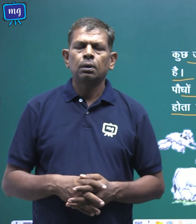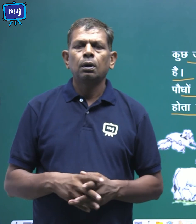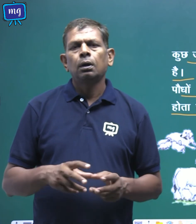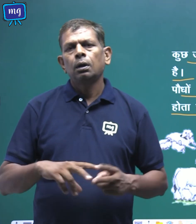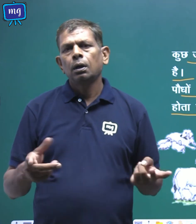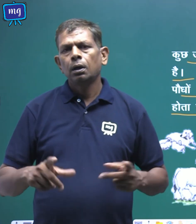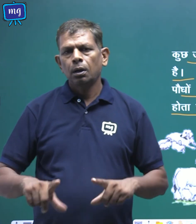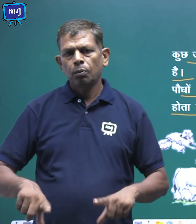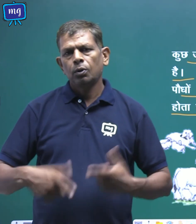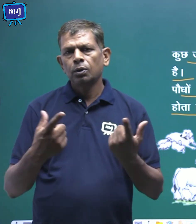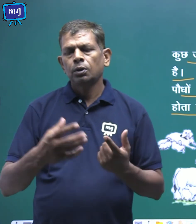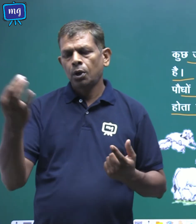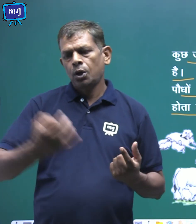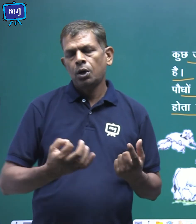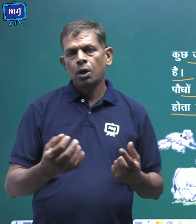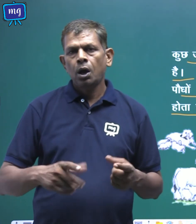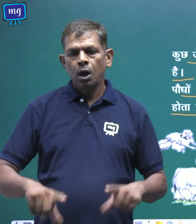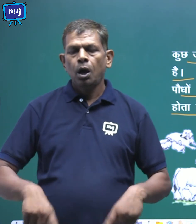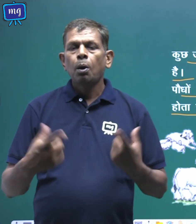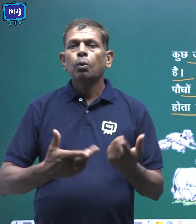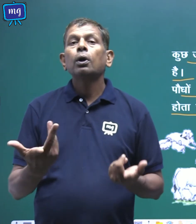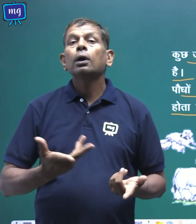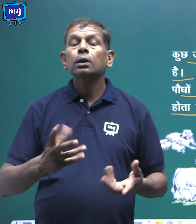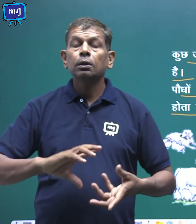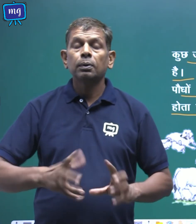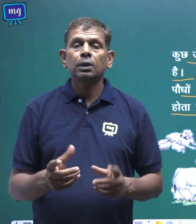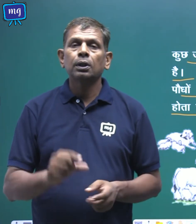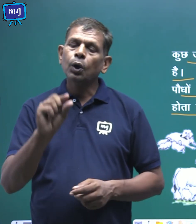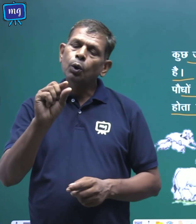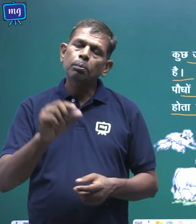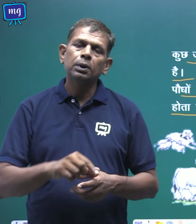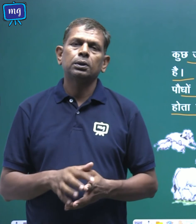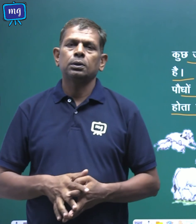यानी पौधों से नया पौधा कैसे बनता है बच्चों? बीज से।